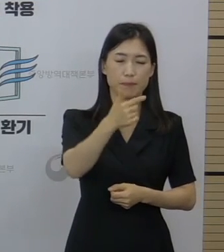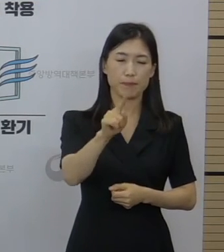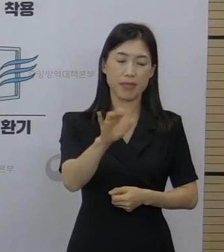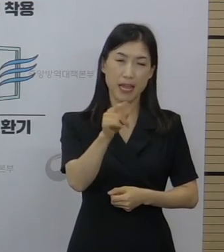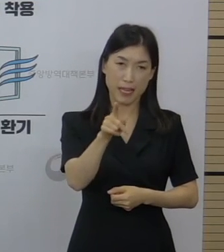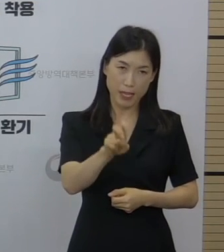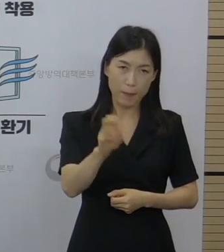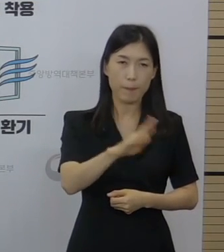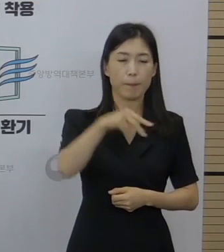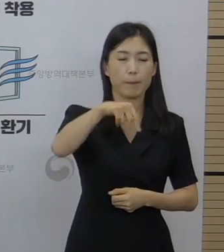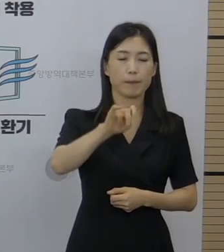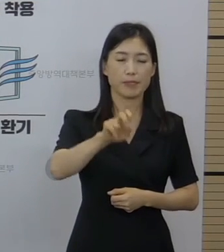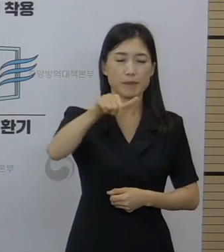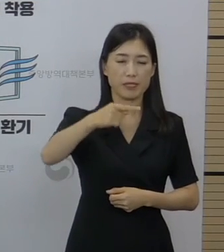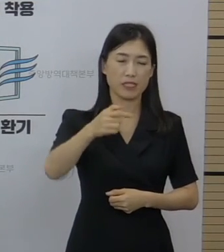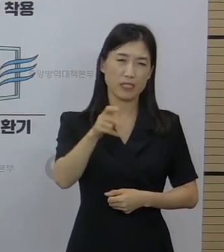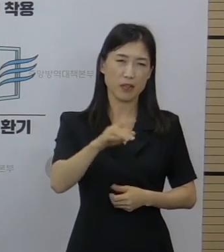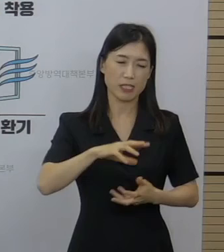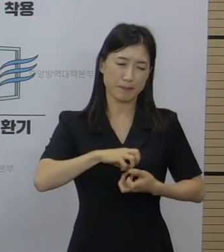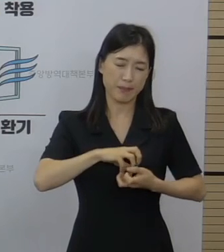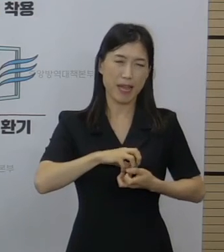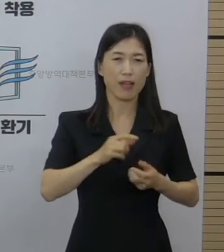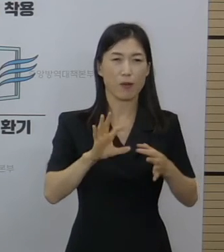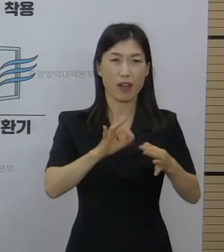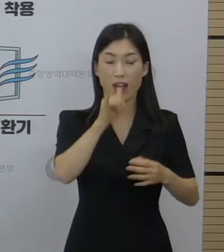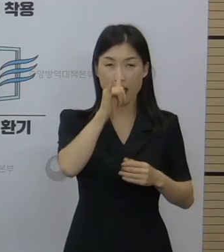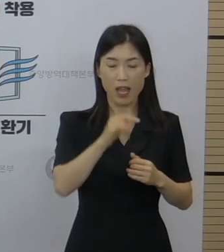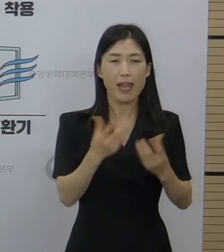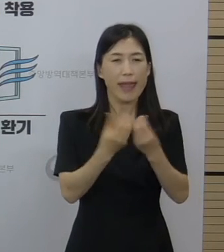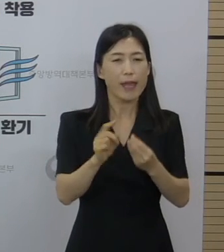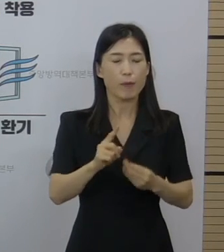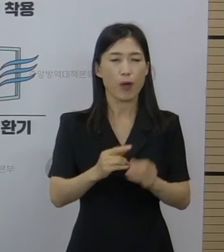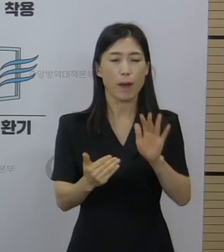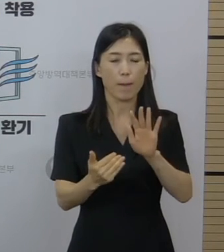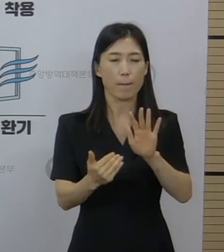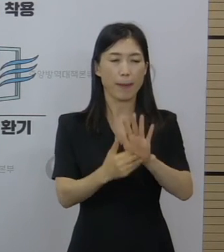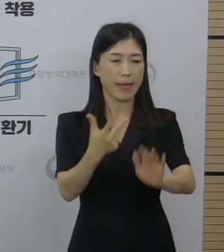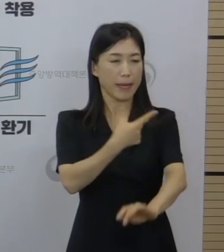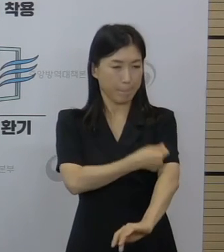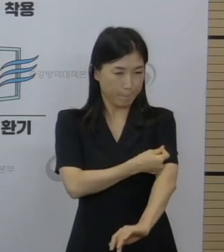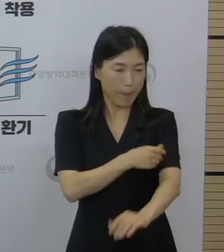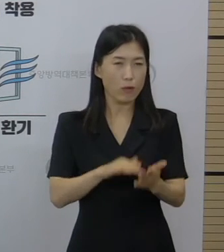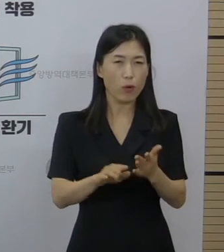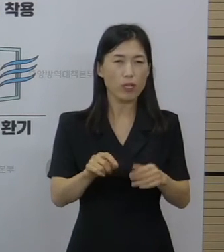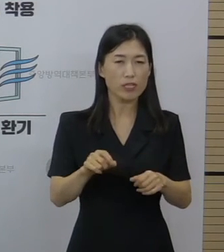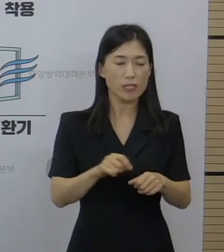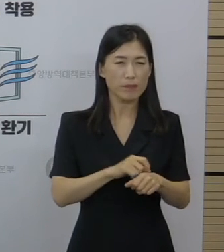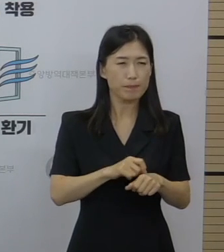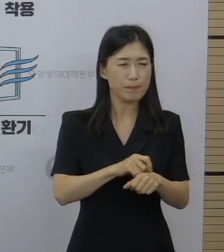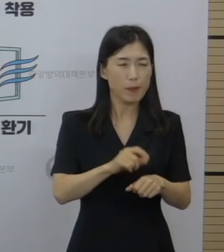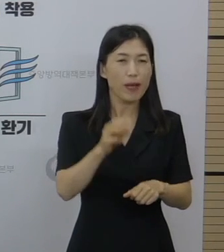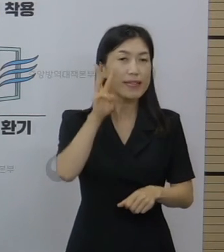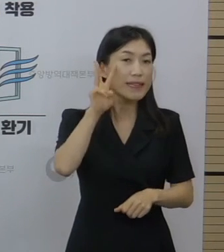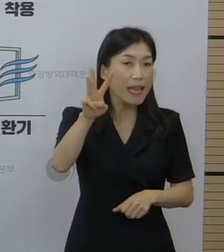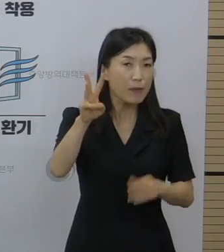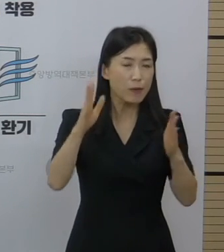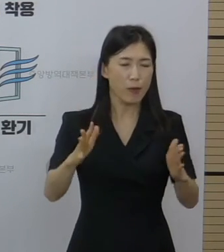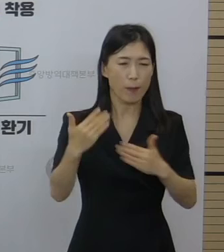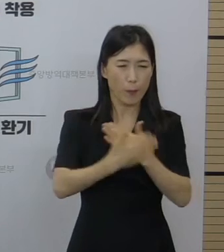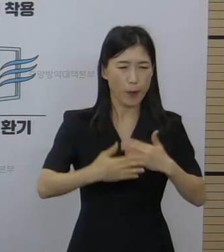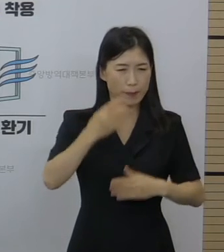대한 주의가 필요합니다. 접종 후에 최소한 3일간은 특별한 관심을 가지고 건강